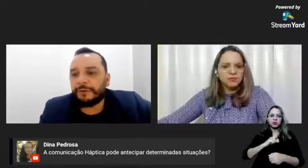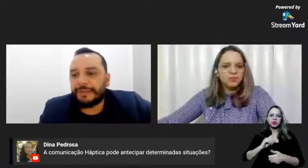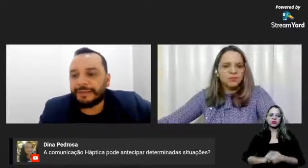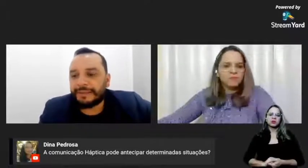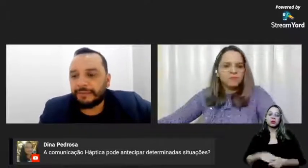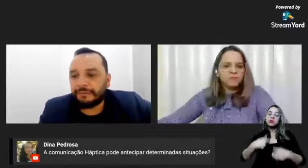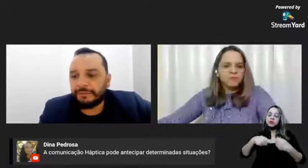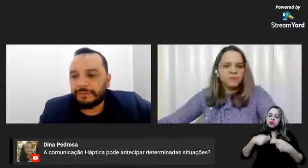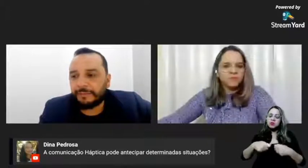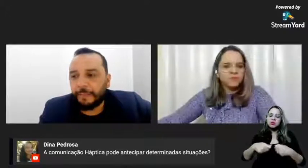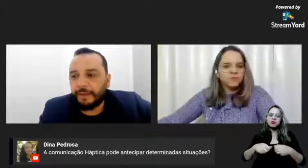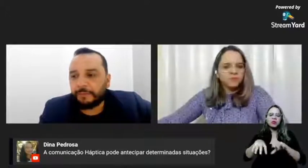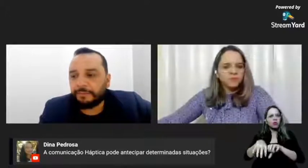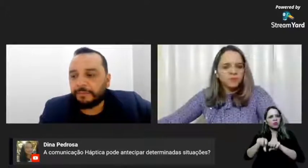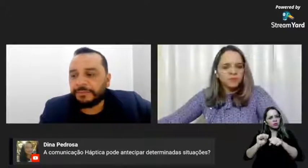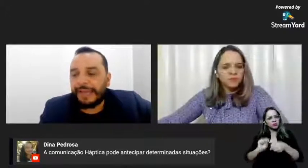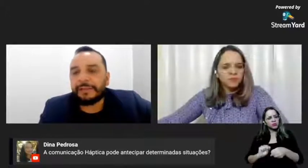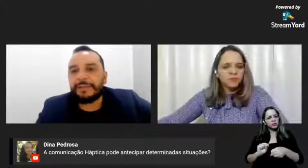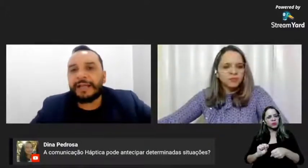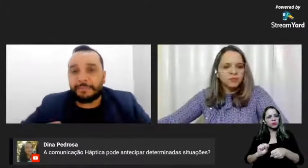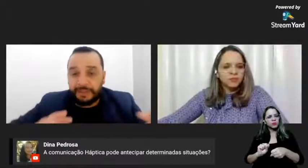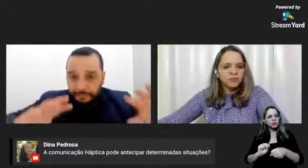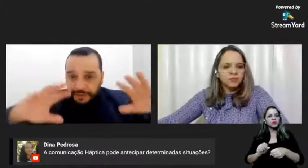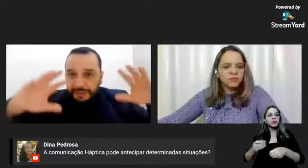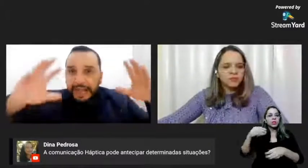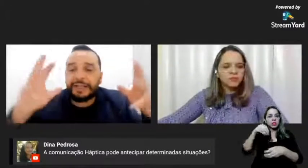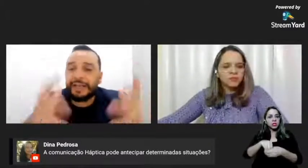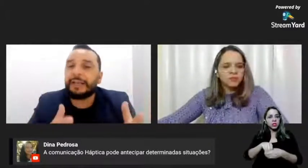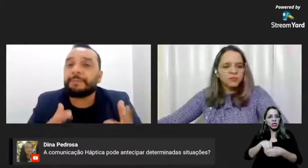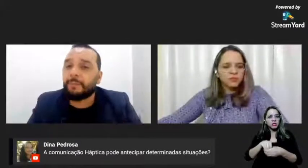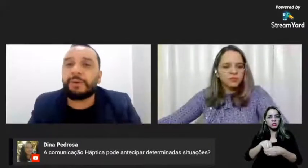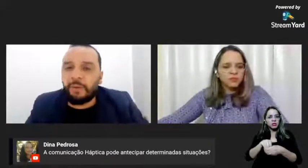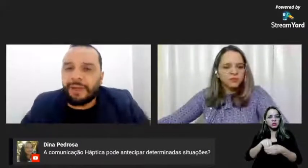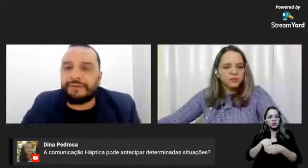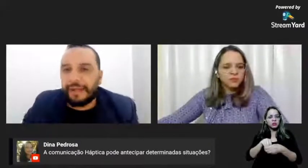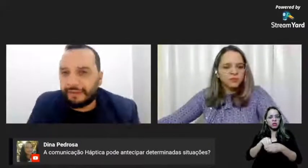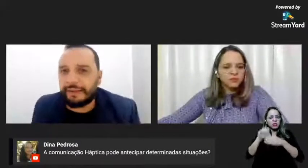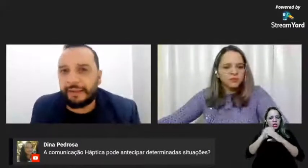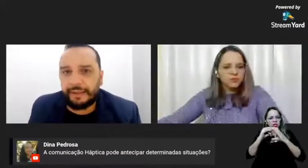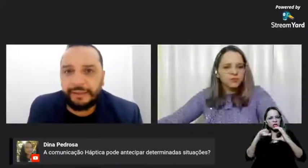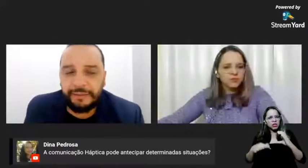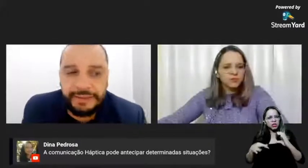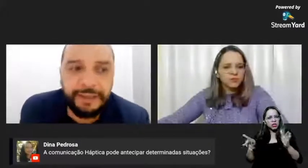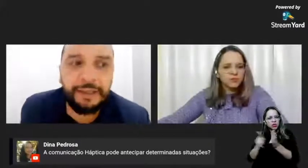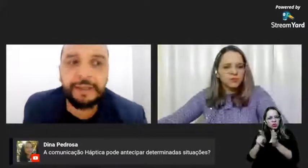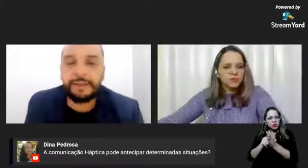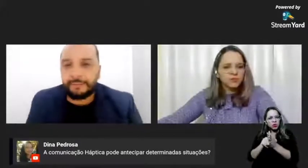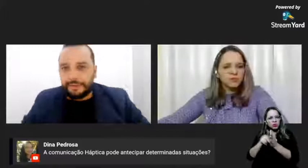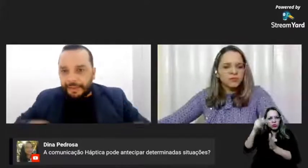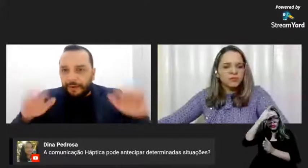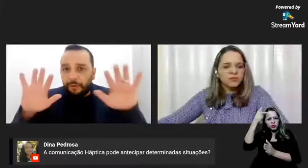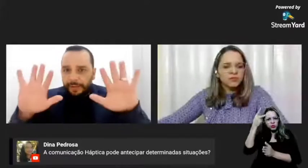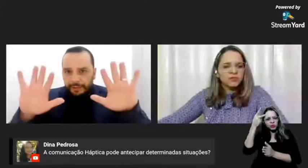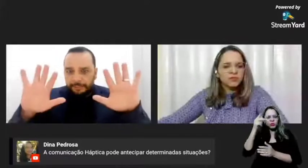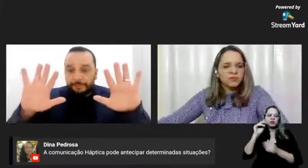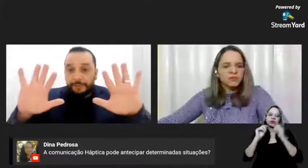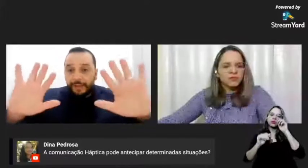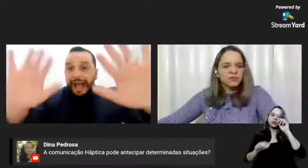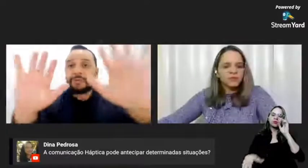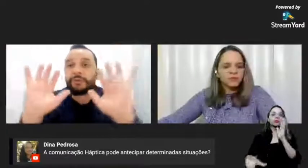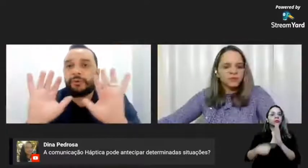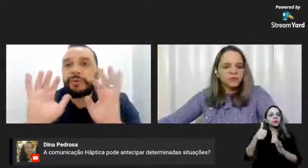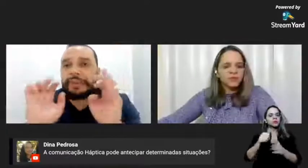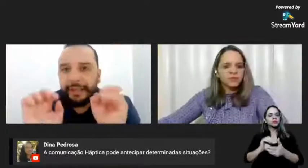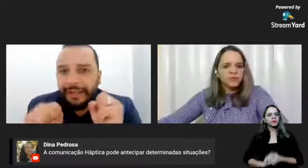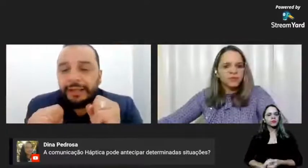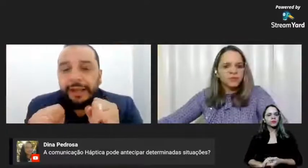ter uma formação dentro da especificidade daquele público que ele vai atender. Então, assim, primeira coisa,